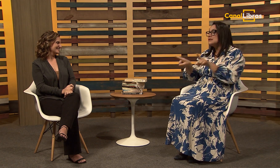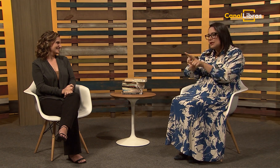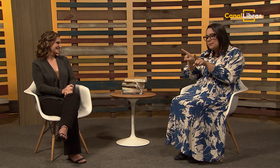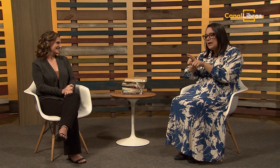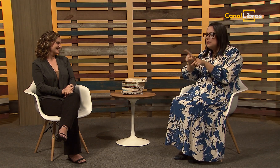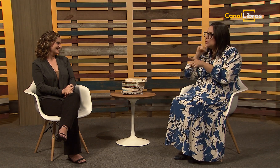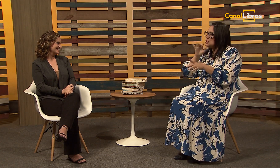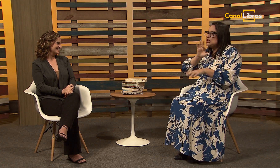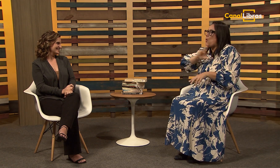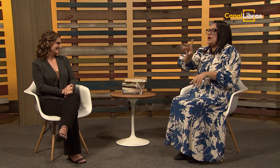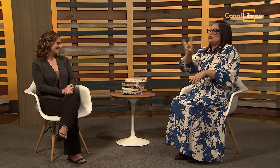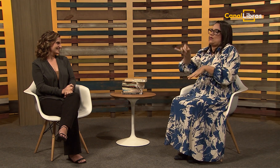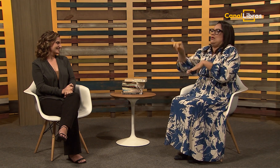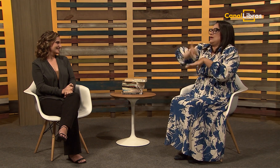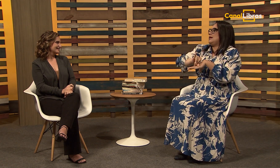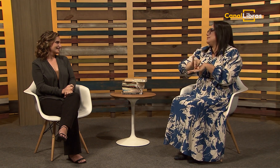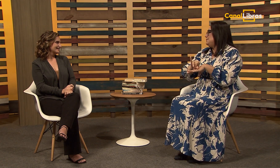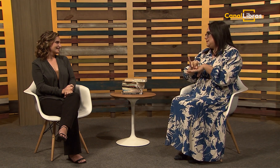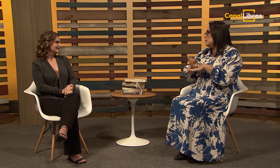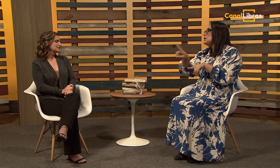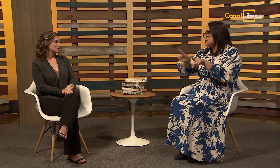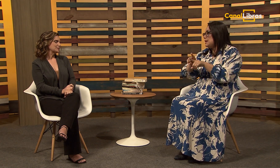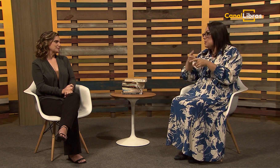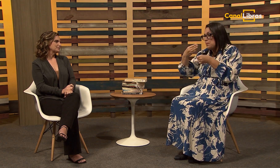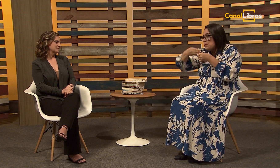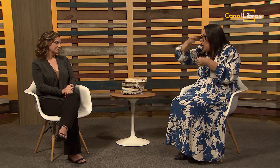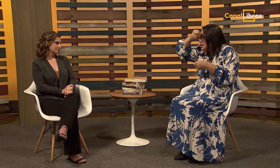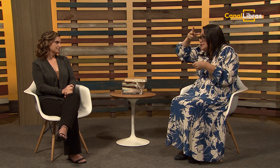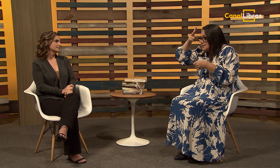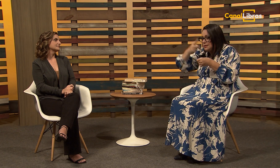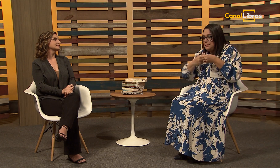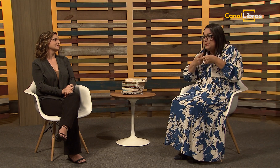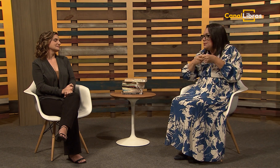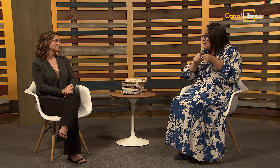pelas capitais, e também nos municípios de áreas rurais.